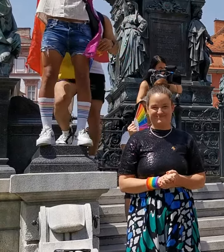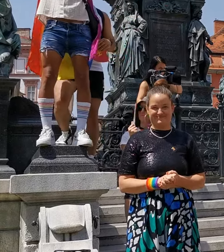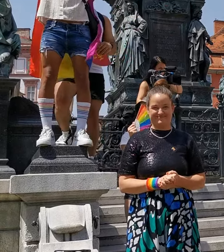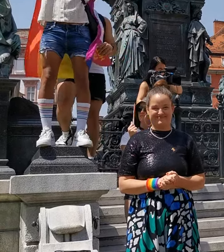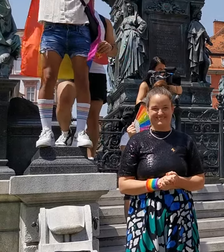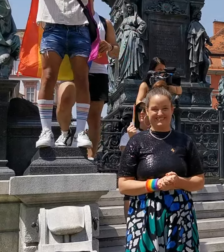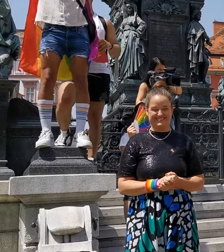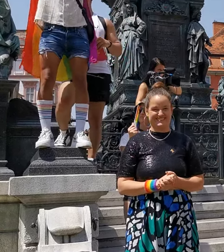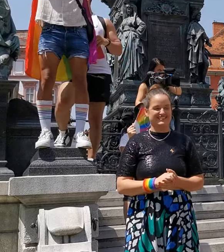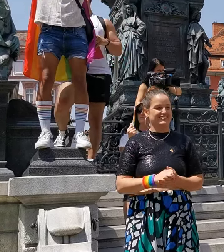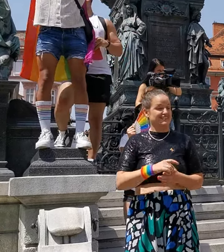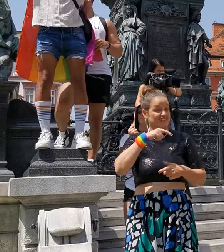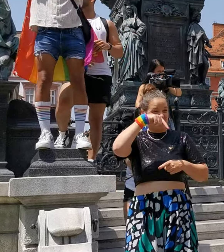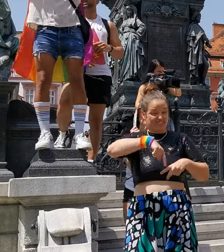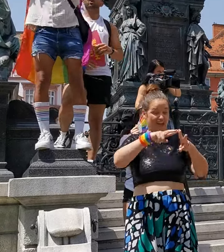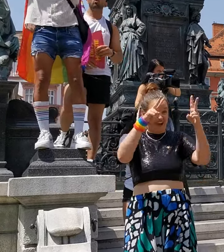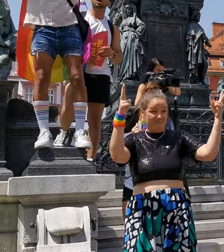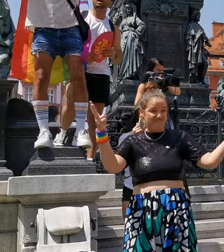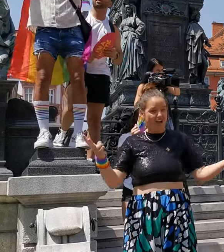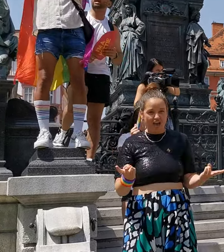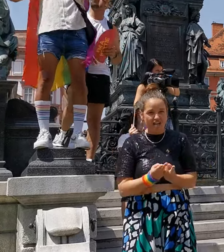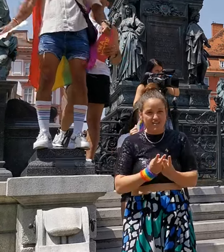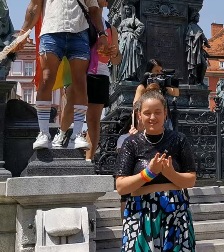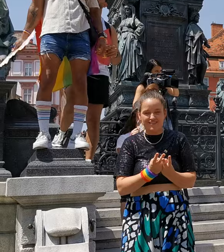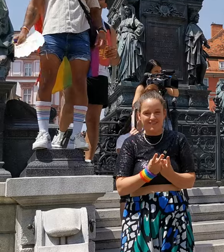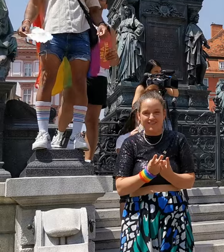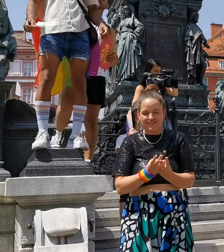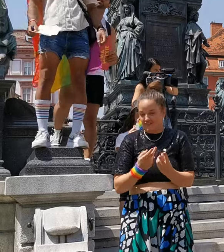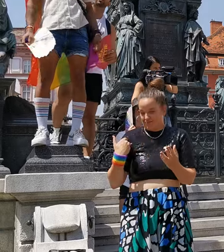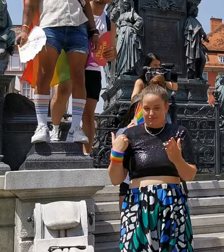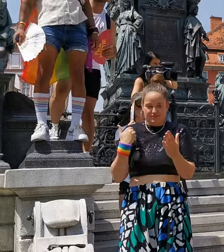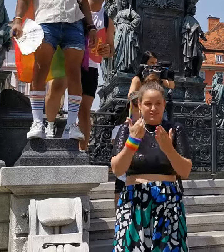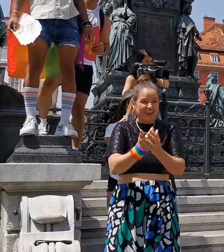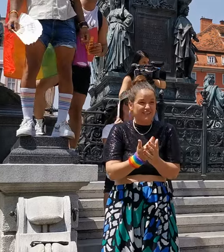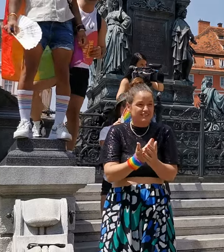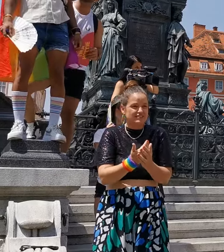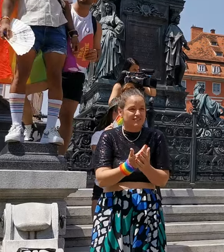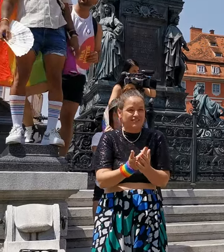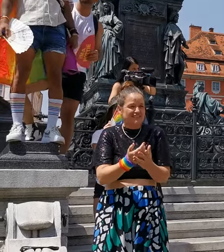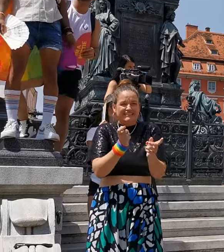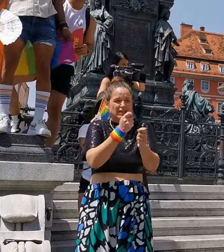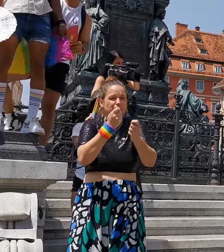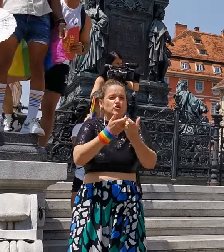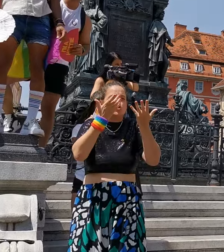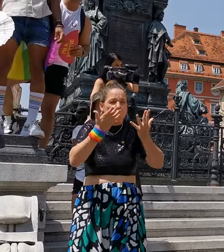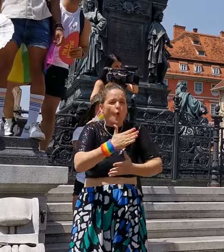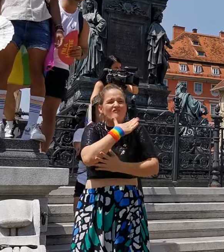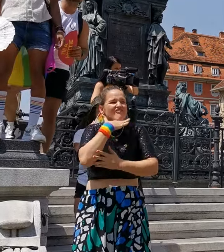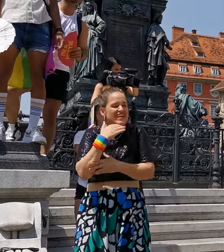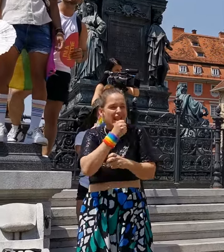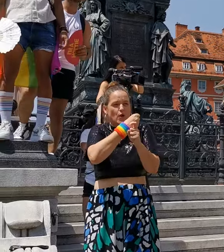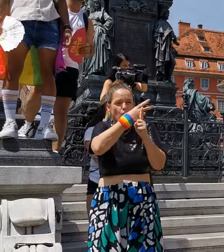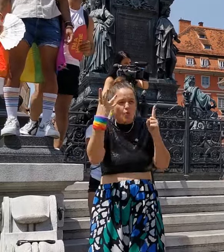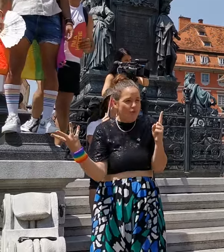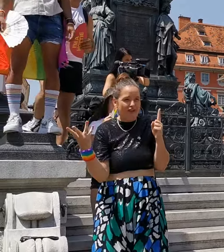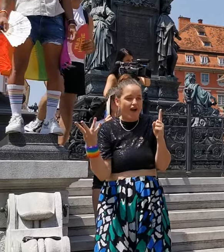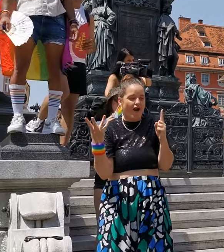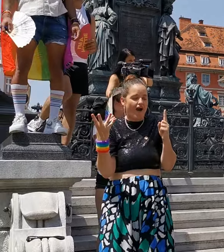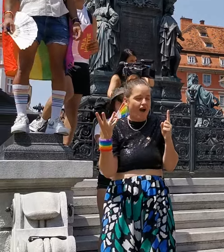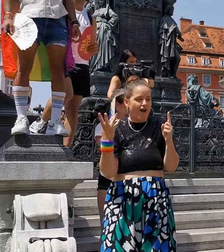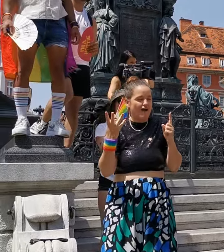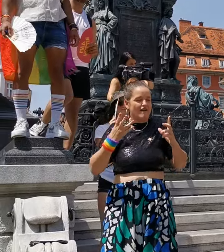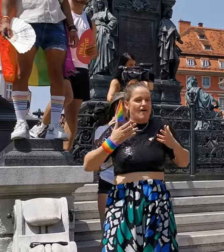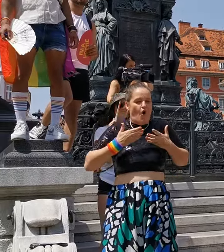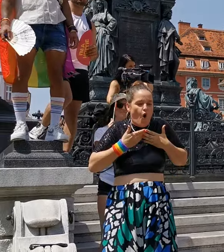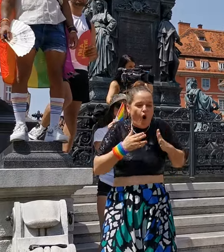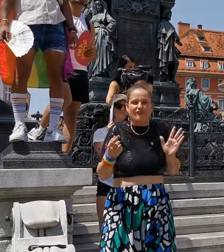Es gab auf diesem Planeten noch nie so viele geoutete Queers aller Generationen, die am Leben waren